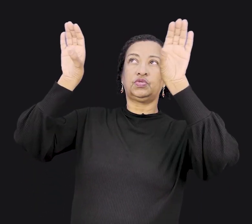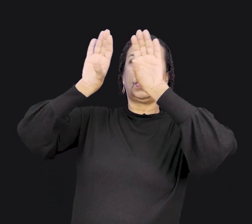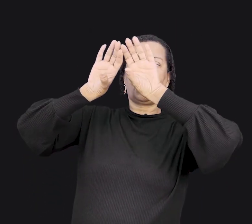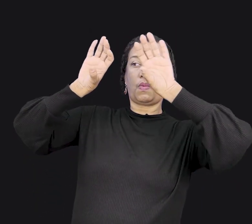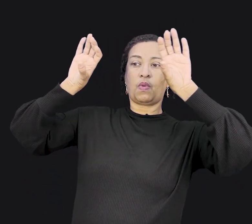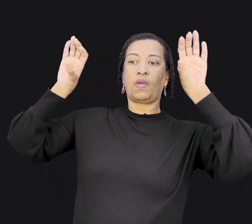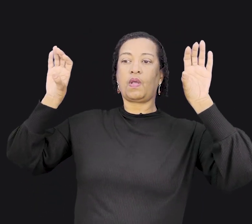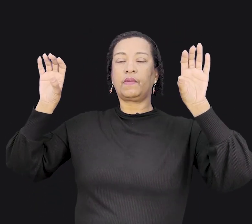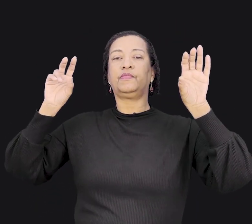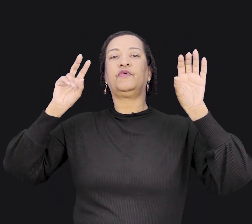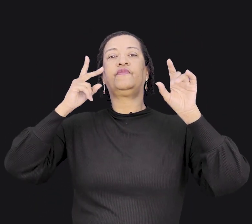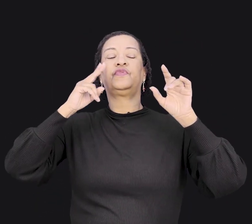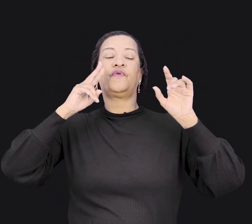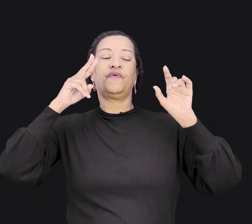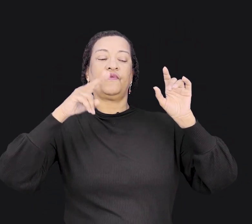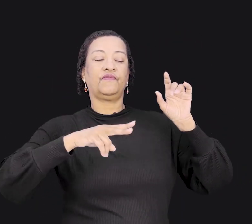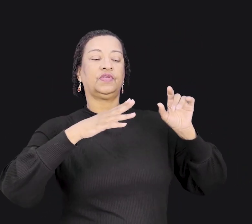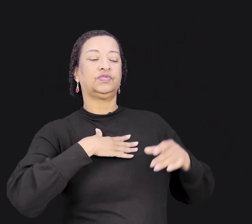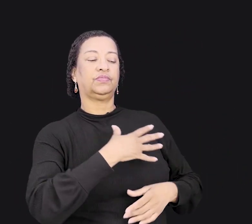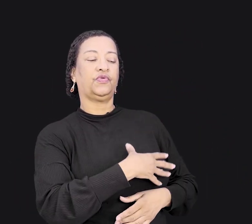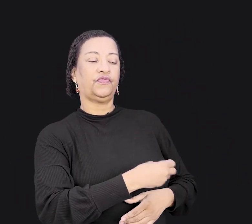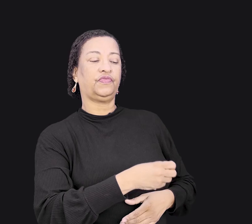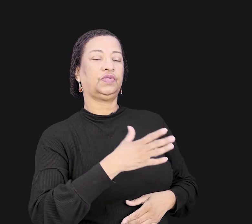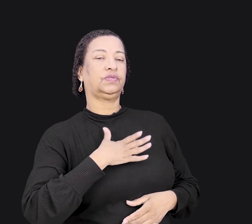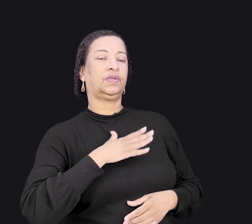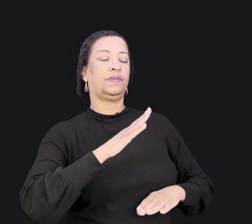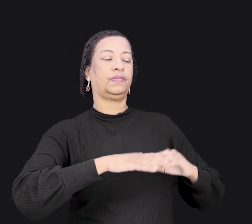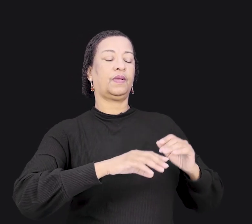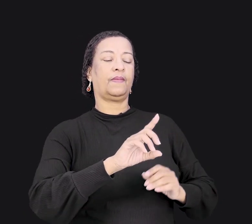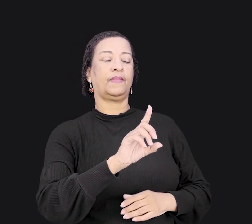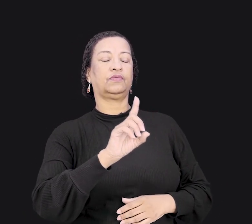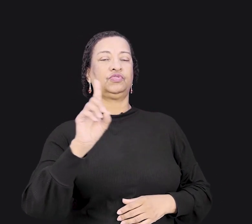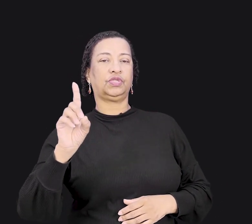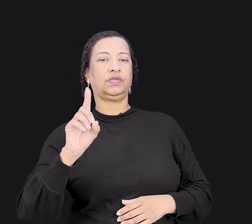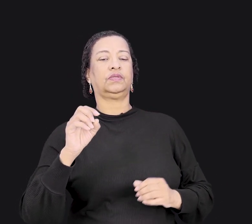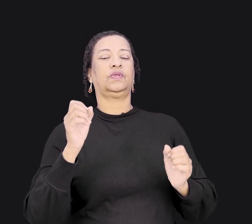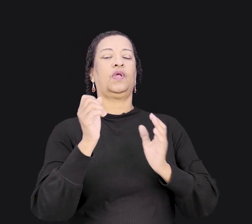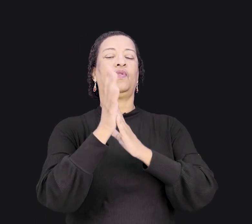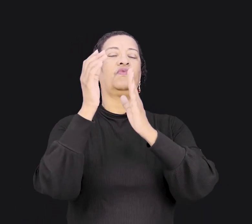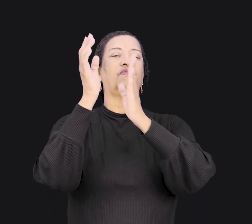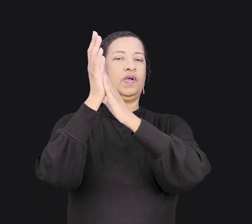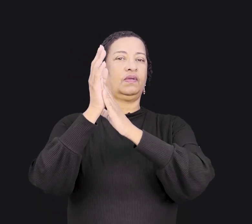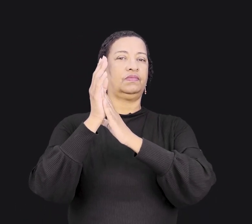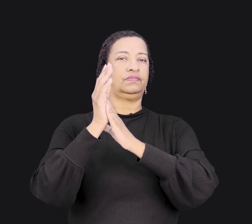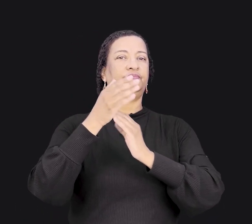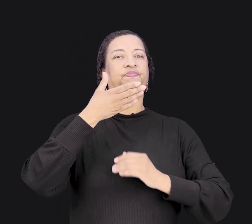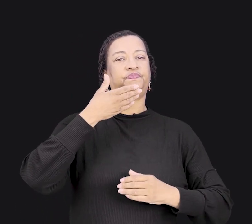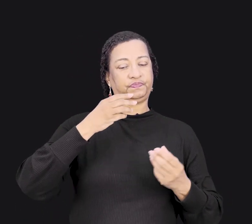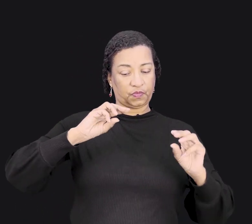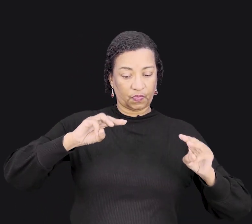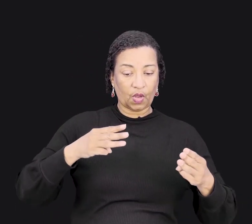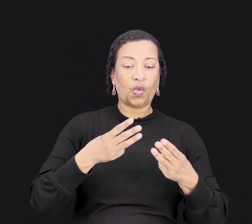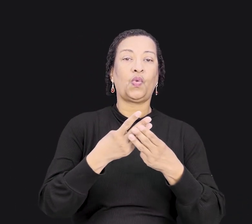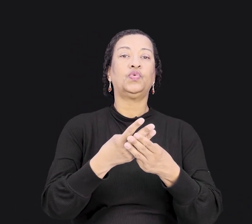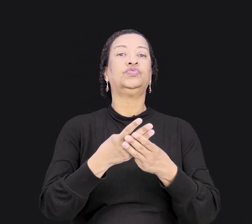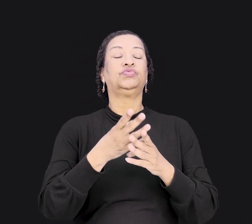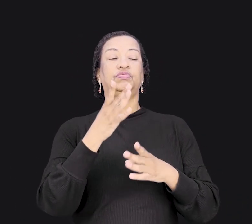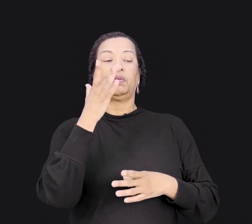assim, veja meu filho, filho da minha mão direita, louvai-o. Todo judeu aprecia muito